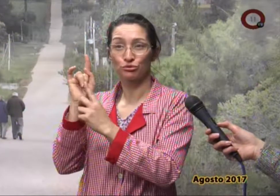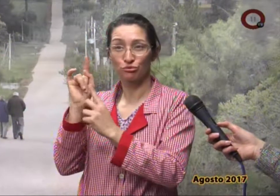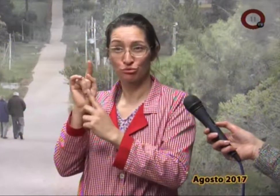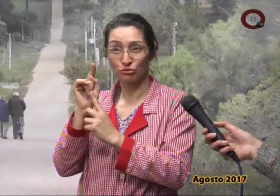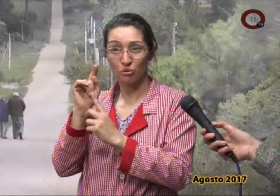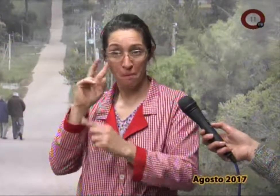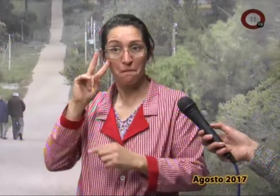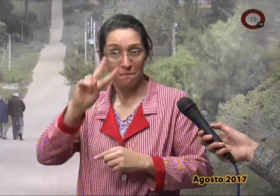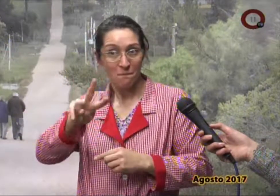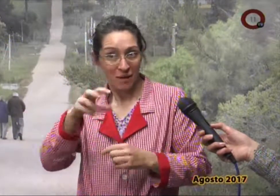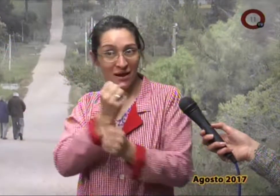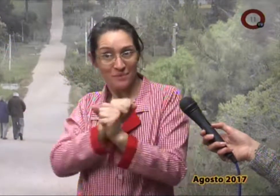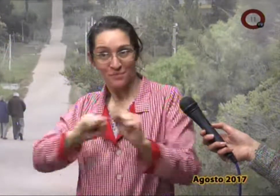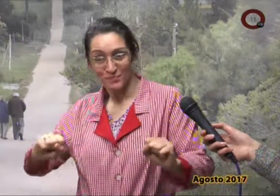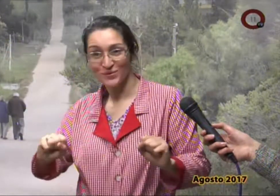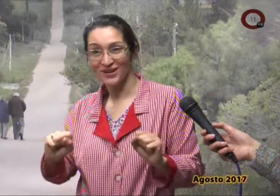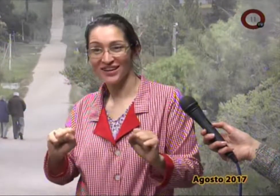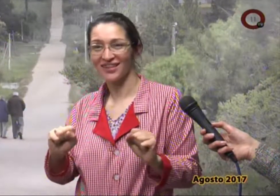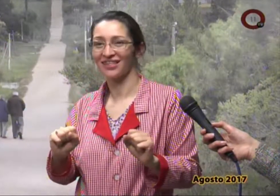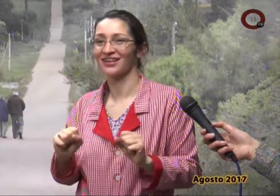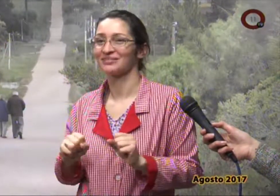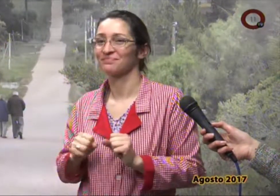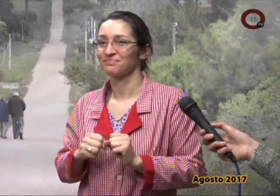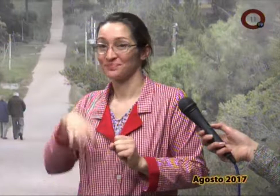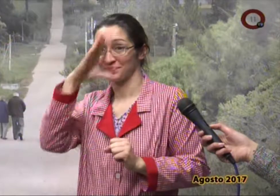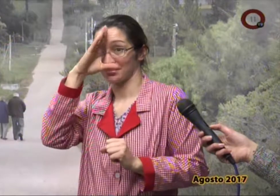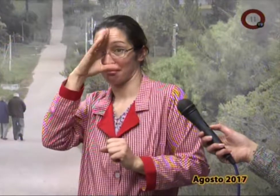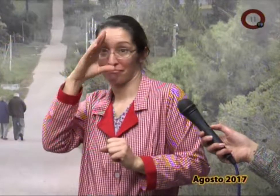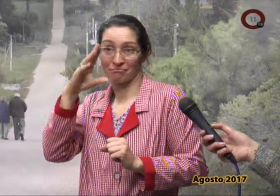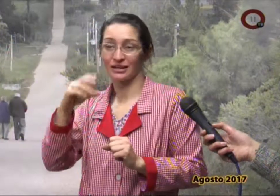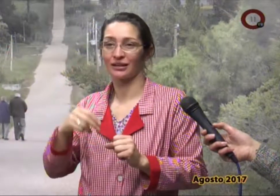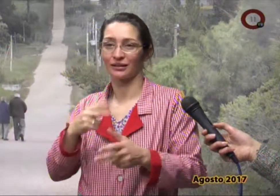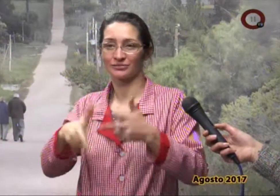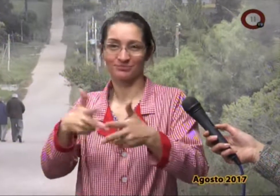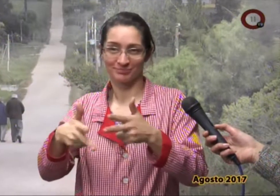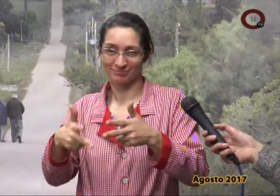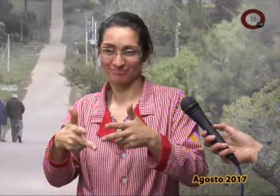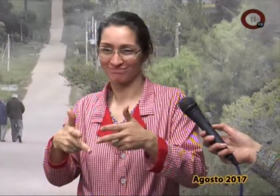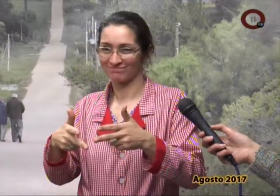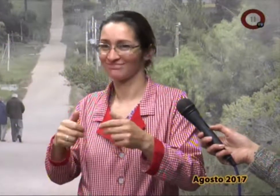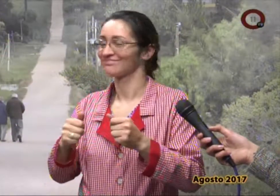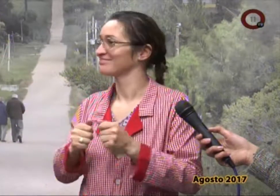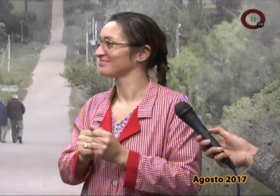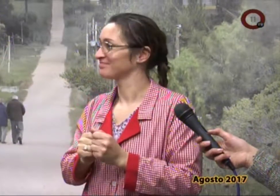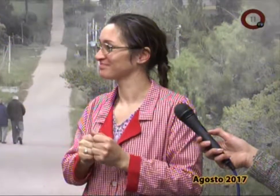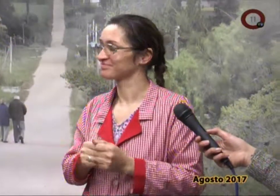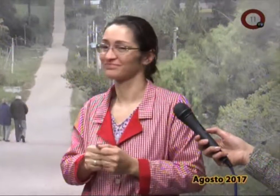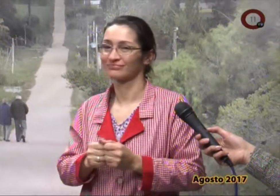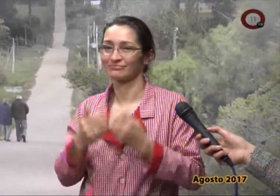Algunas De El repaso De tareas Vamos Repaso de tareas La democracia